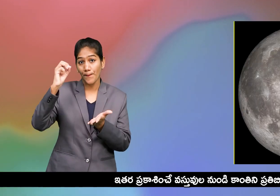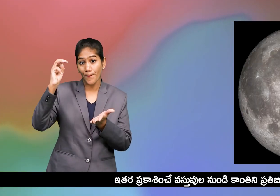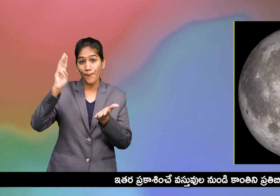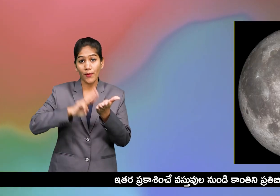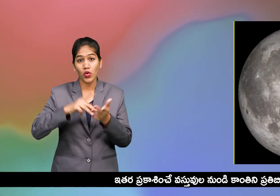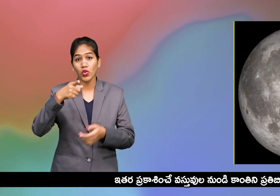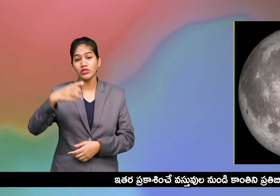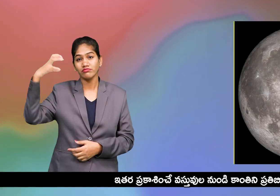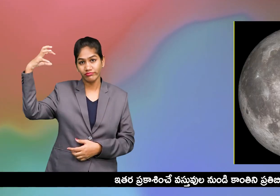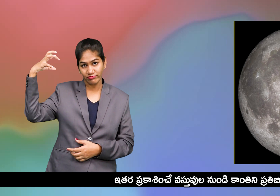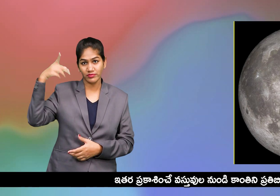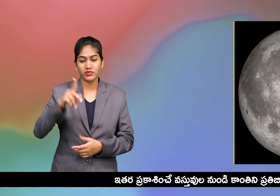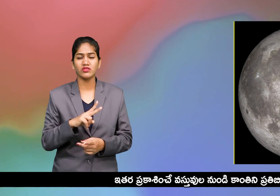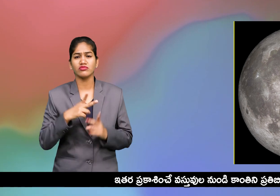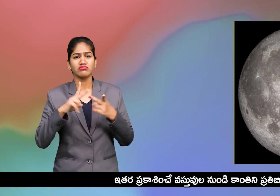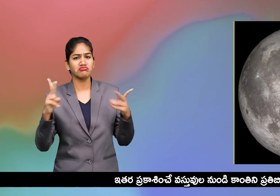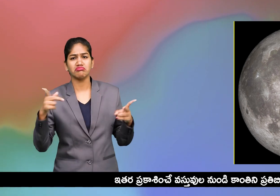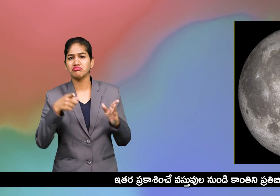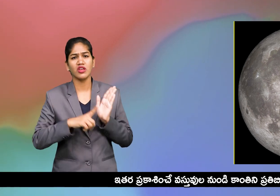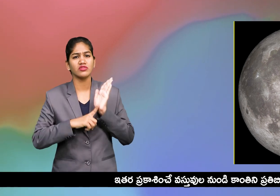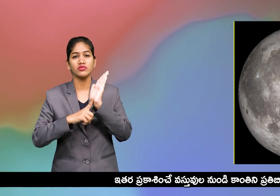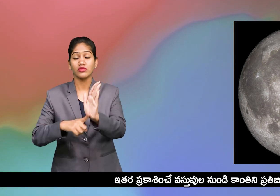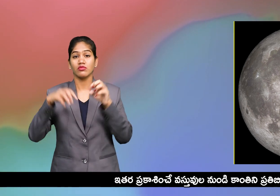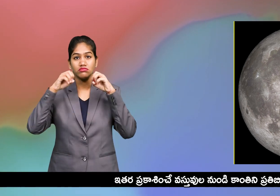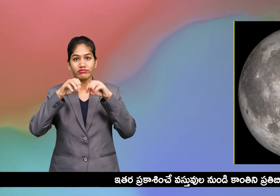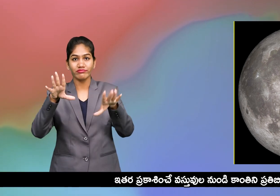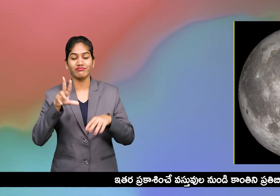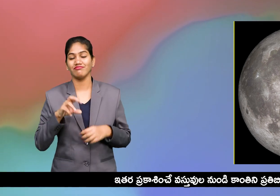ఇతర ప్రకాశించే వస్తువుల నుండి కాంతిని ప్రతిబింబిస్తాయి.